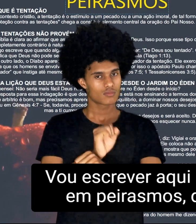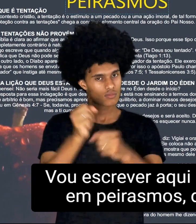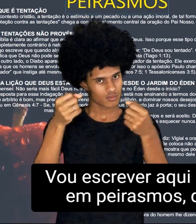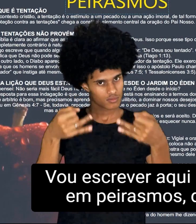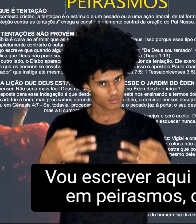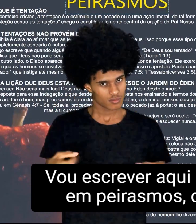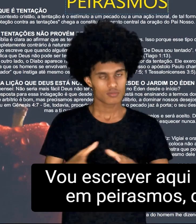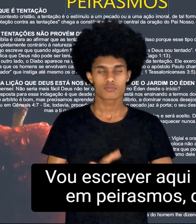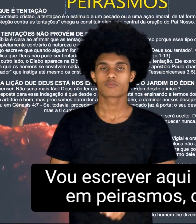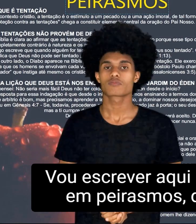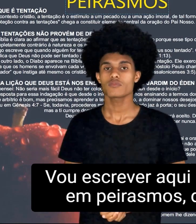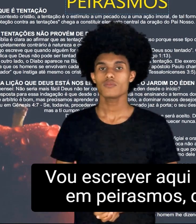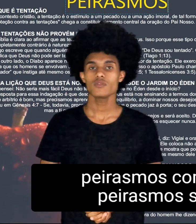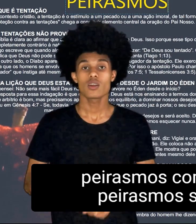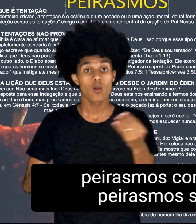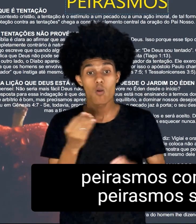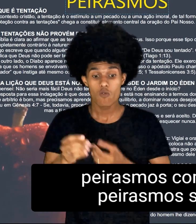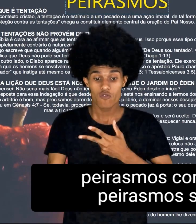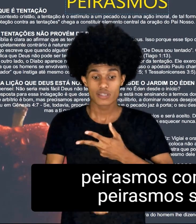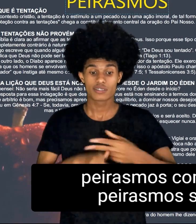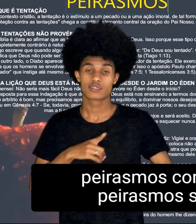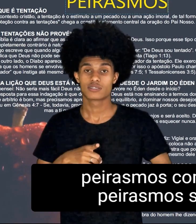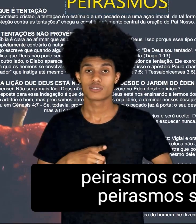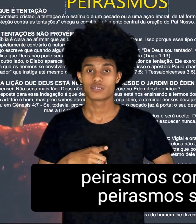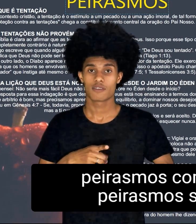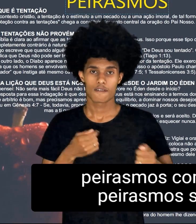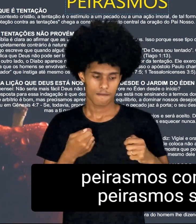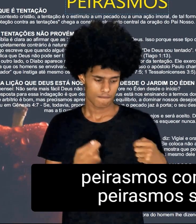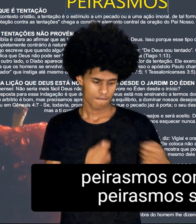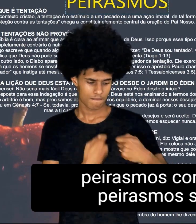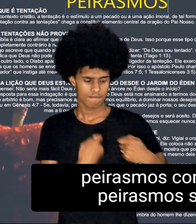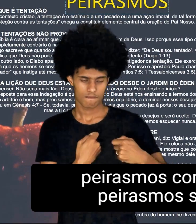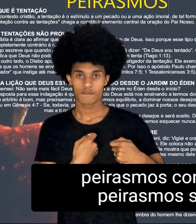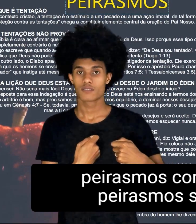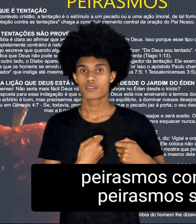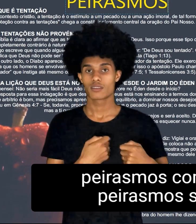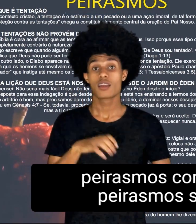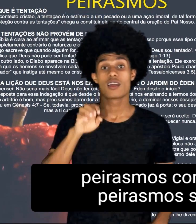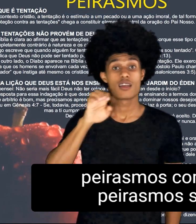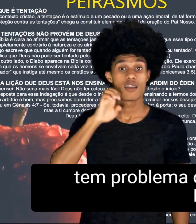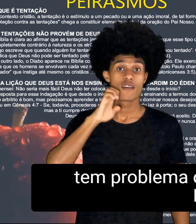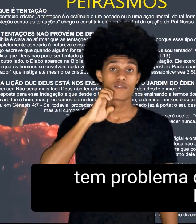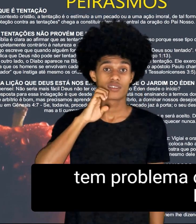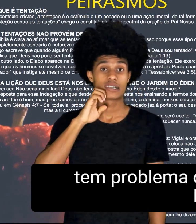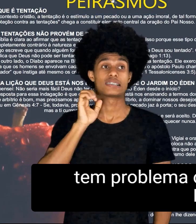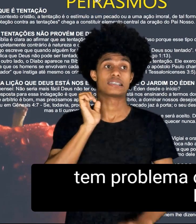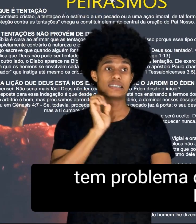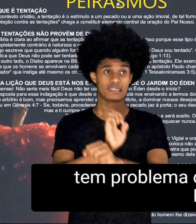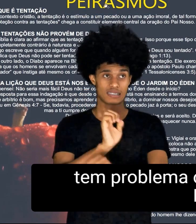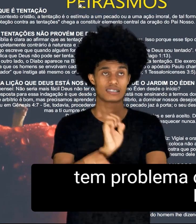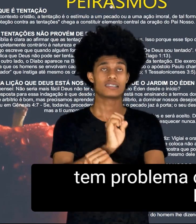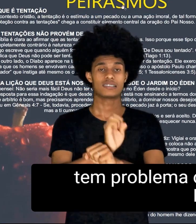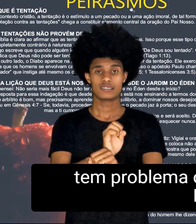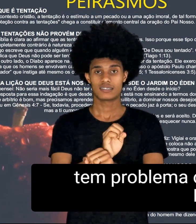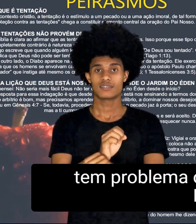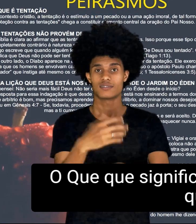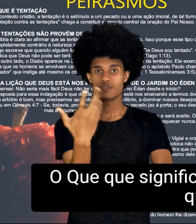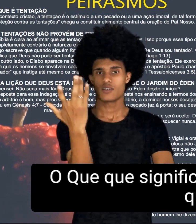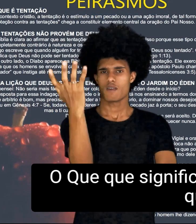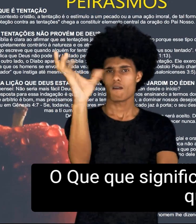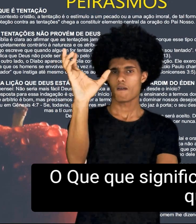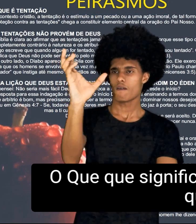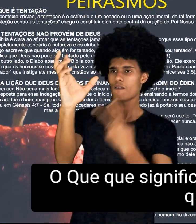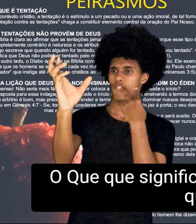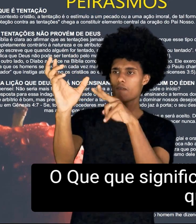Peirasmos. Peirasmos, do jeito que eu tô falando. Peirasmos com S, tá? Vai lá e escreve Peirasmos. Escrever com Z não tem problema, o importante é participar. Peirasmos.